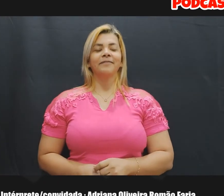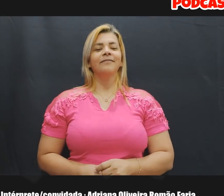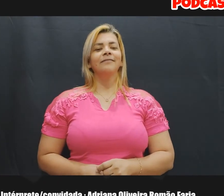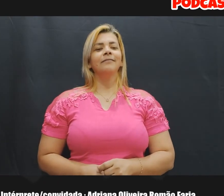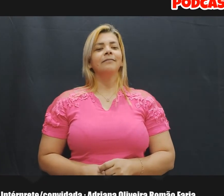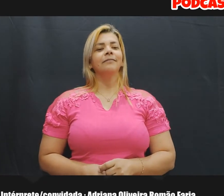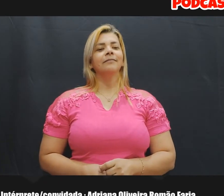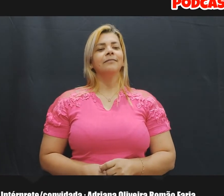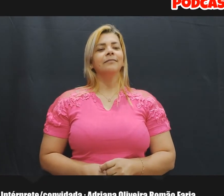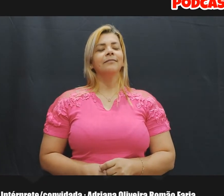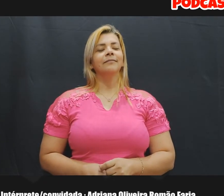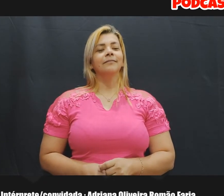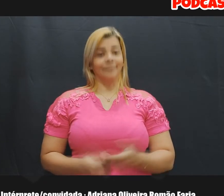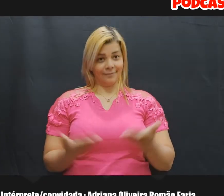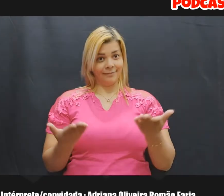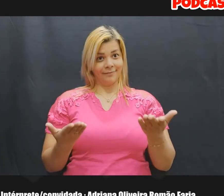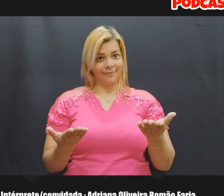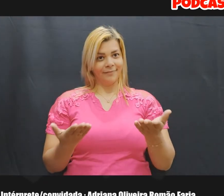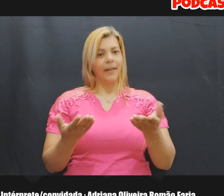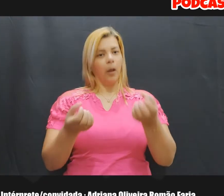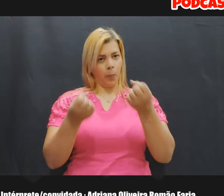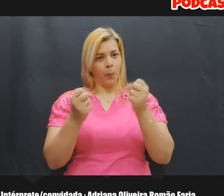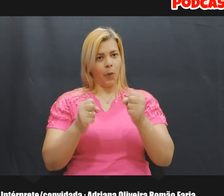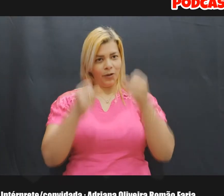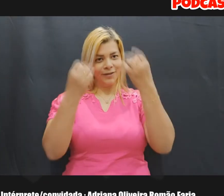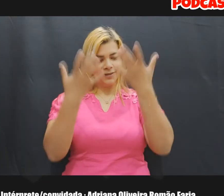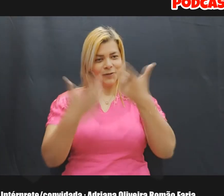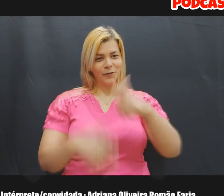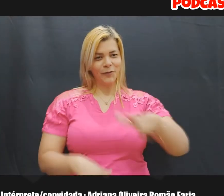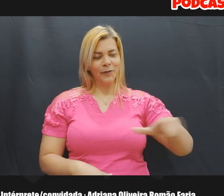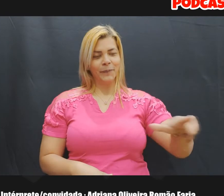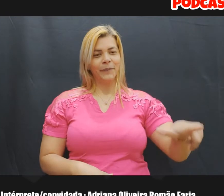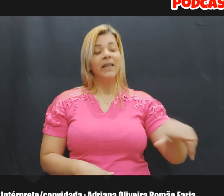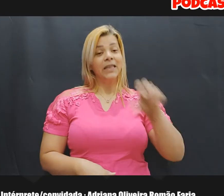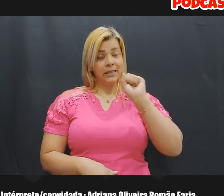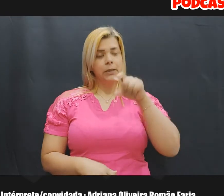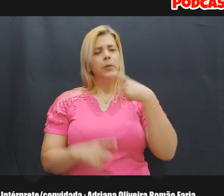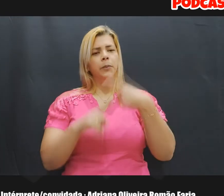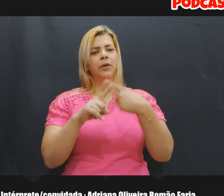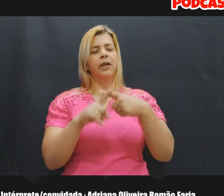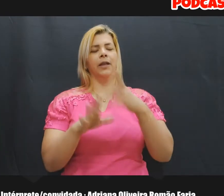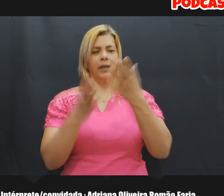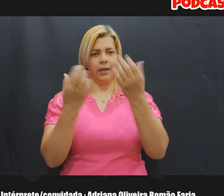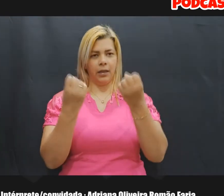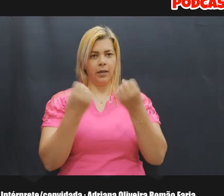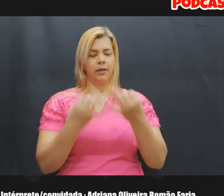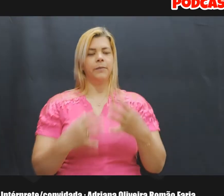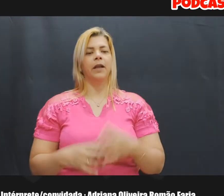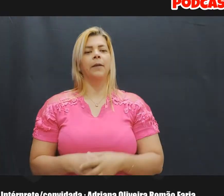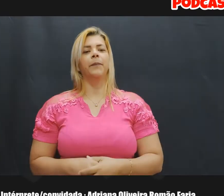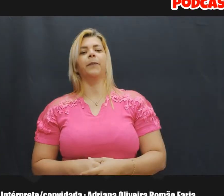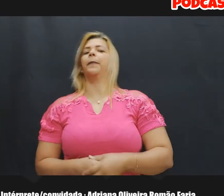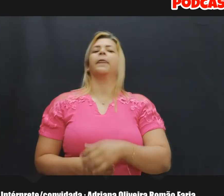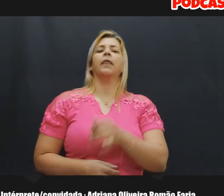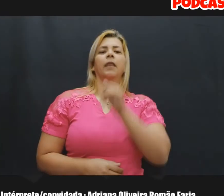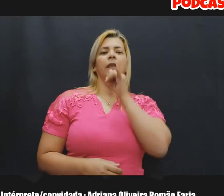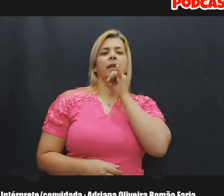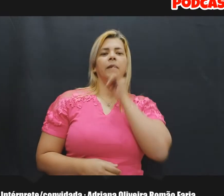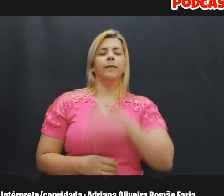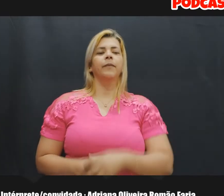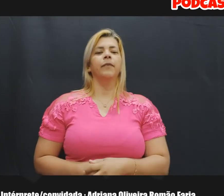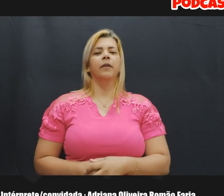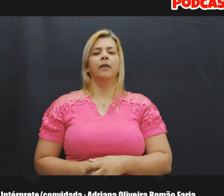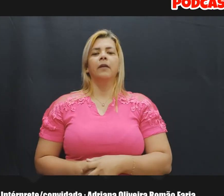Professora, sim, pode concluir, por gentileza. Sim, sabe por quê? Porque, um exemplo, quando você vai abordar um